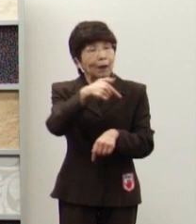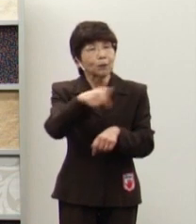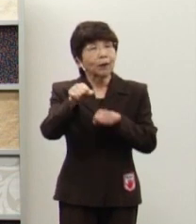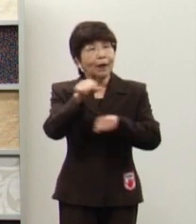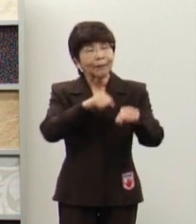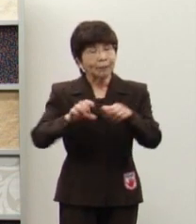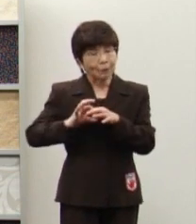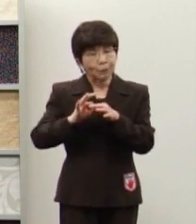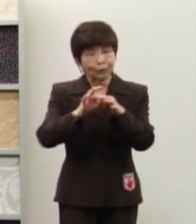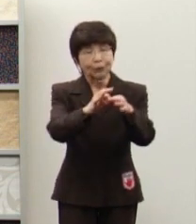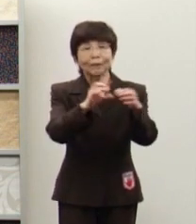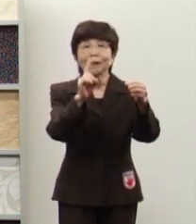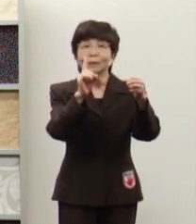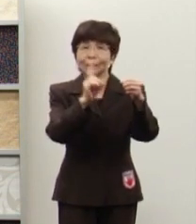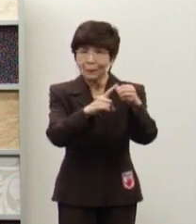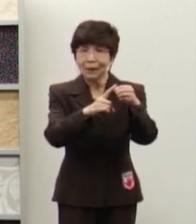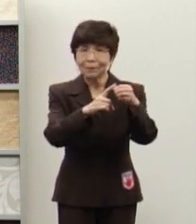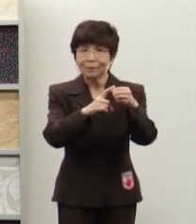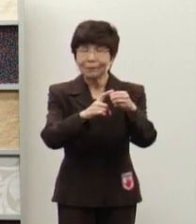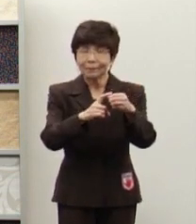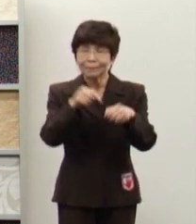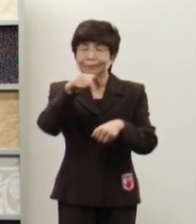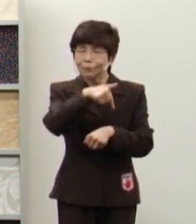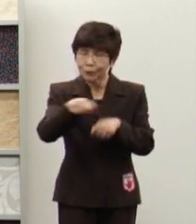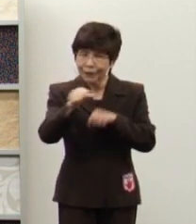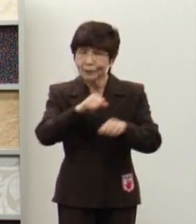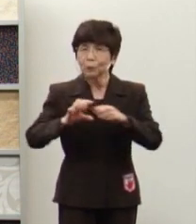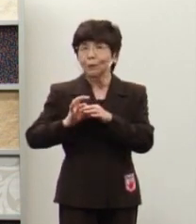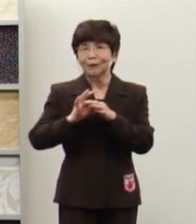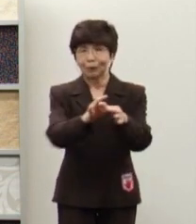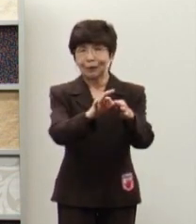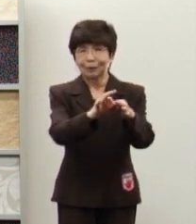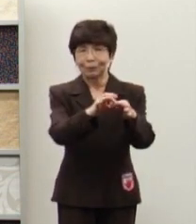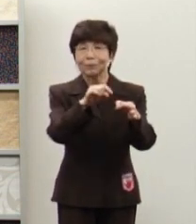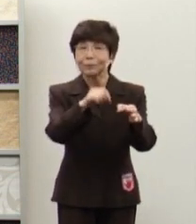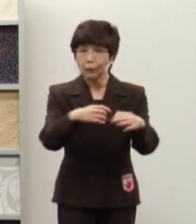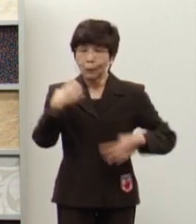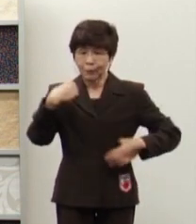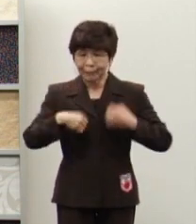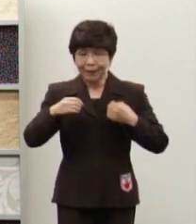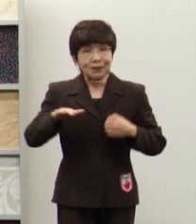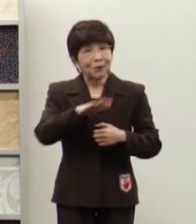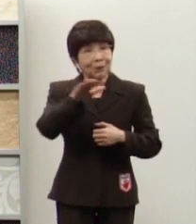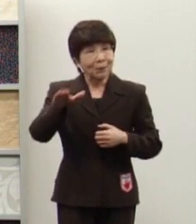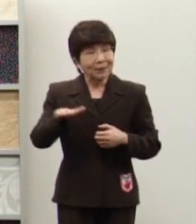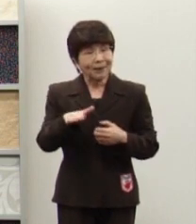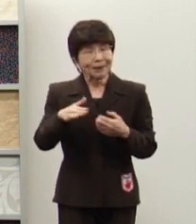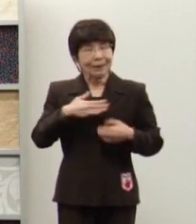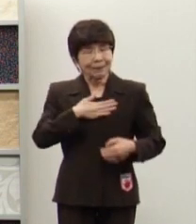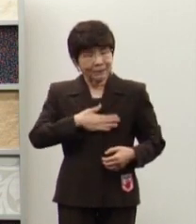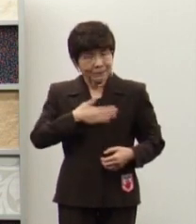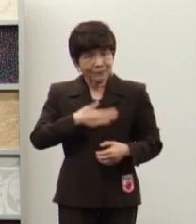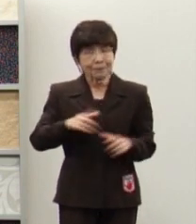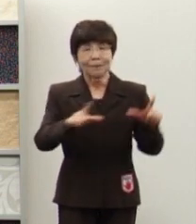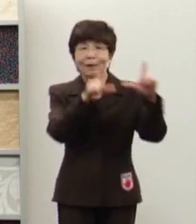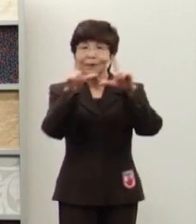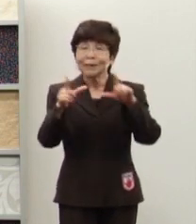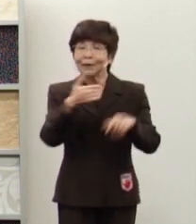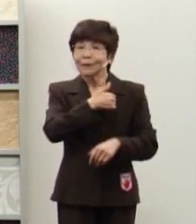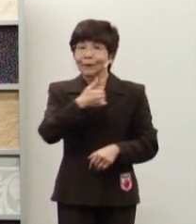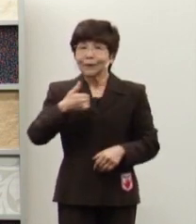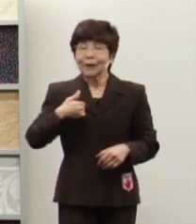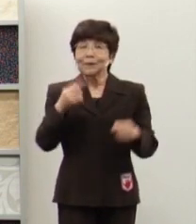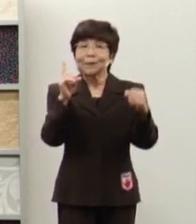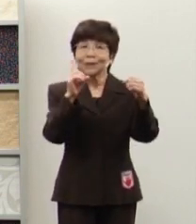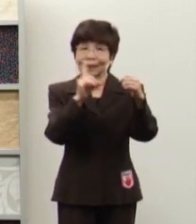ため、繰り返しますが、部活動を止めないため、そして、生徒の皆さんの充実した学校生活を守るために